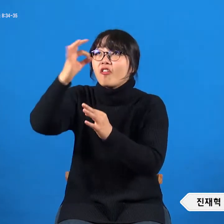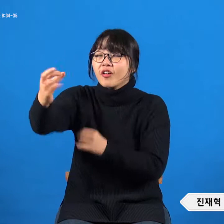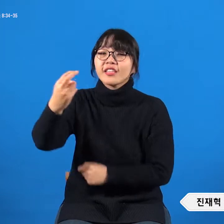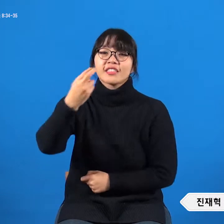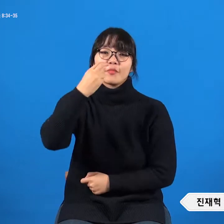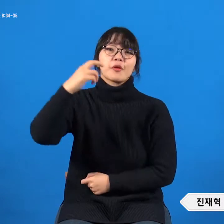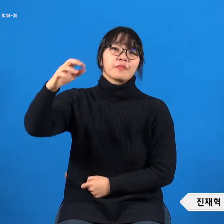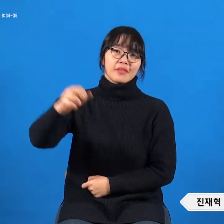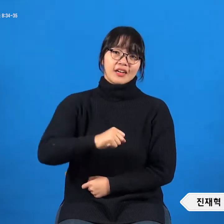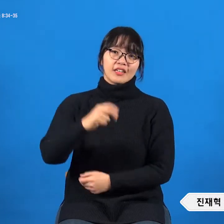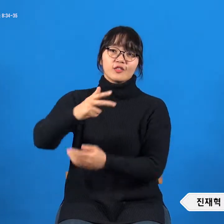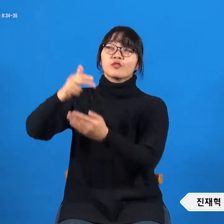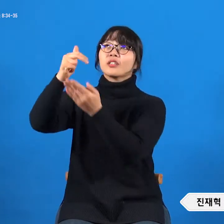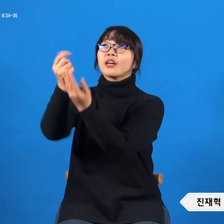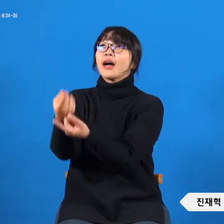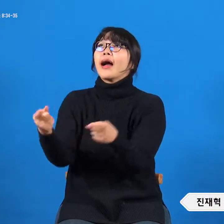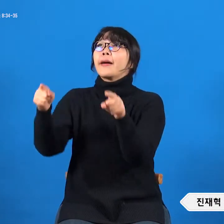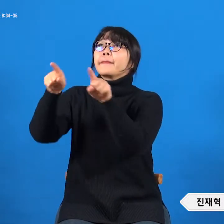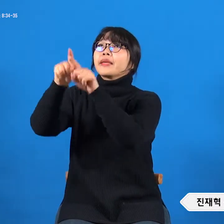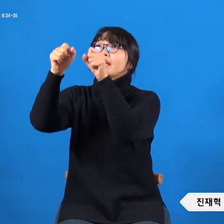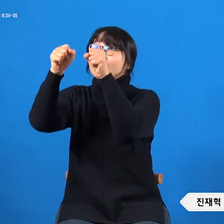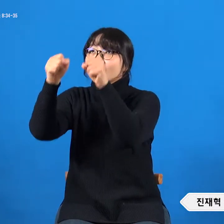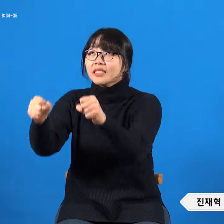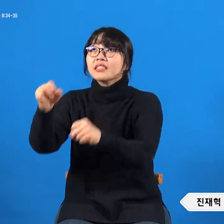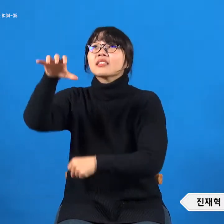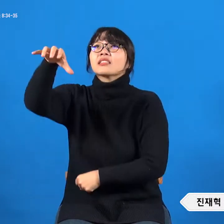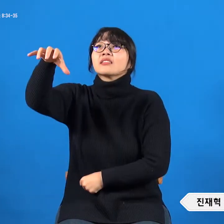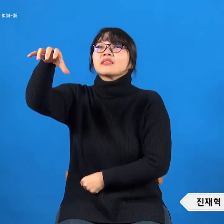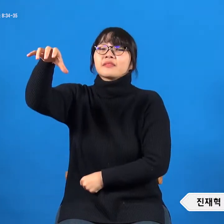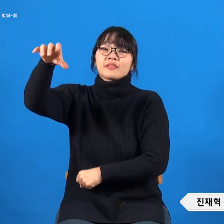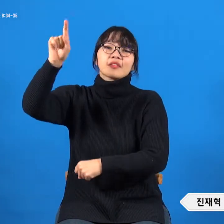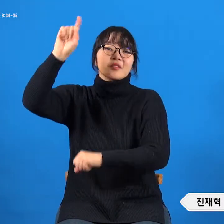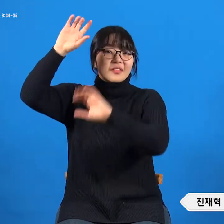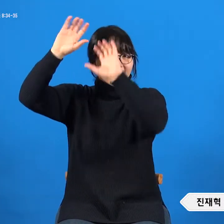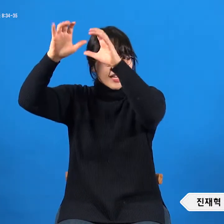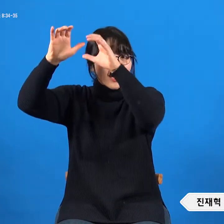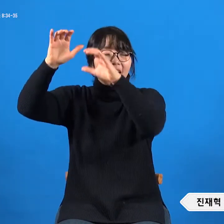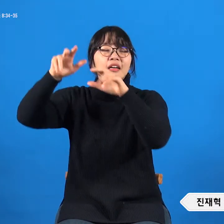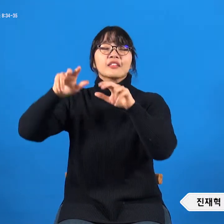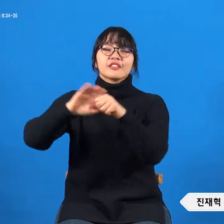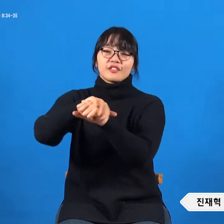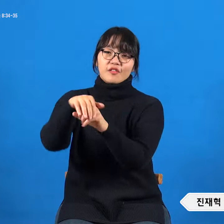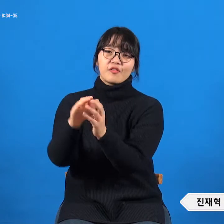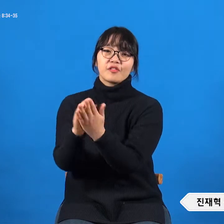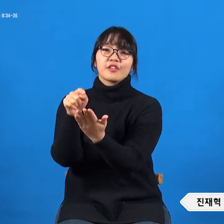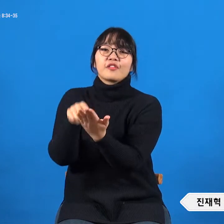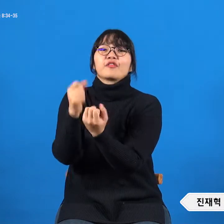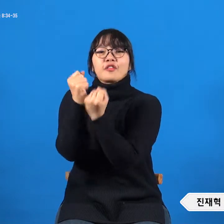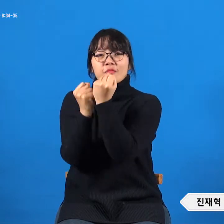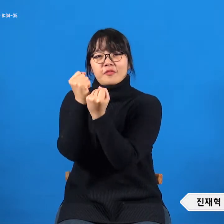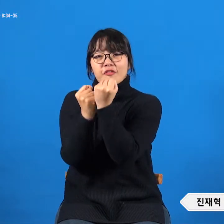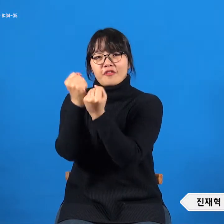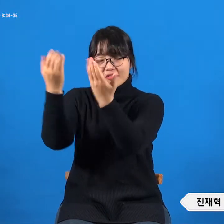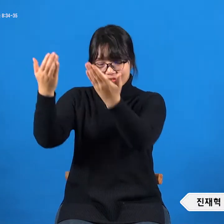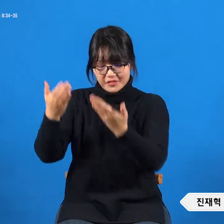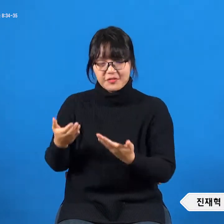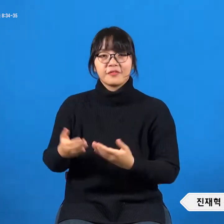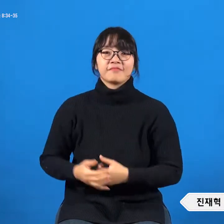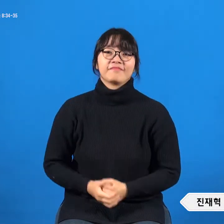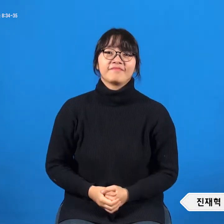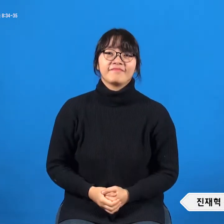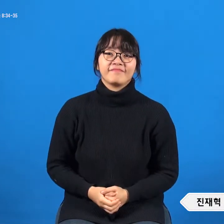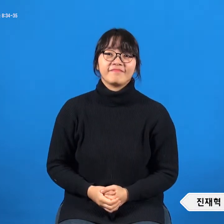얻습니다. 주님과 함께 있는 그 영원한 천국의 모습을 성경은 말씀하고